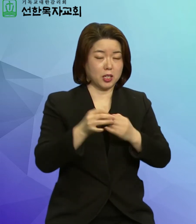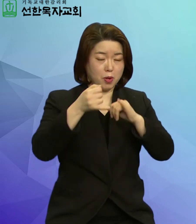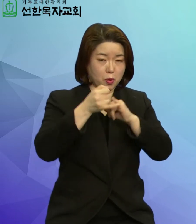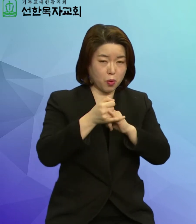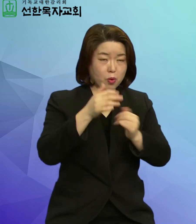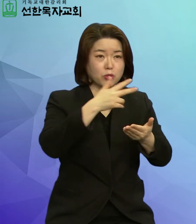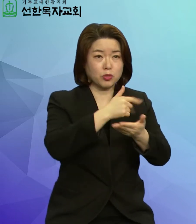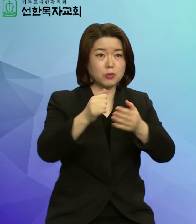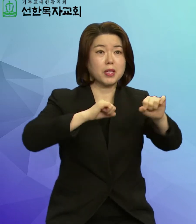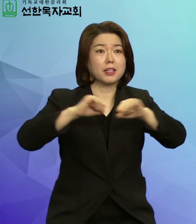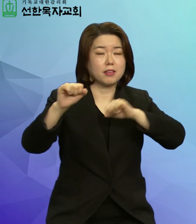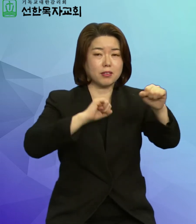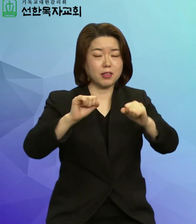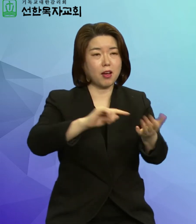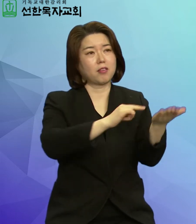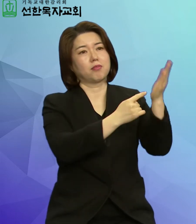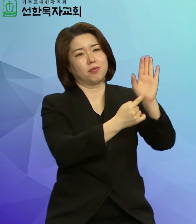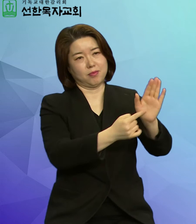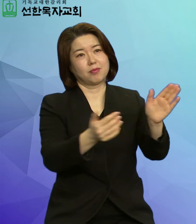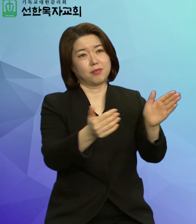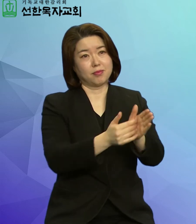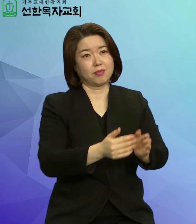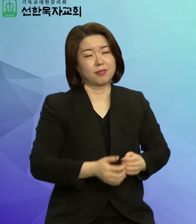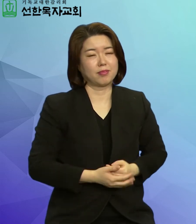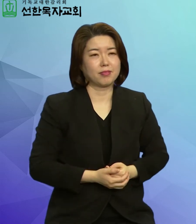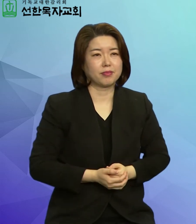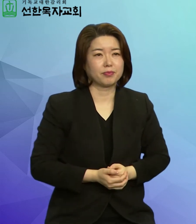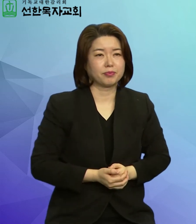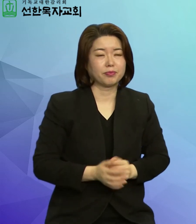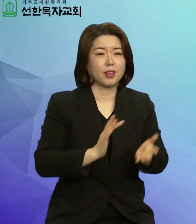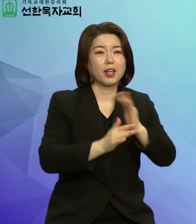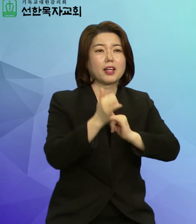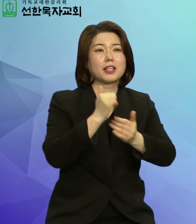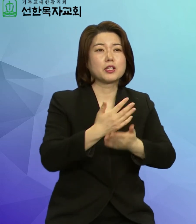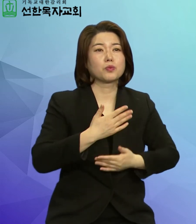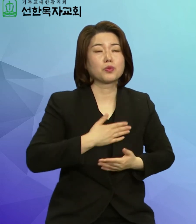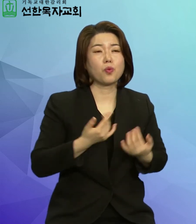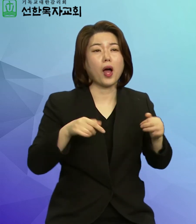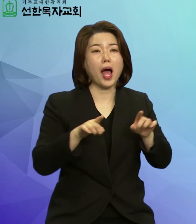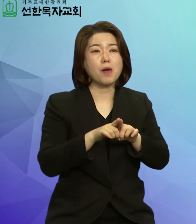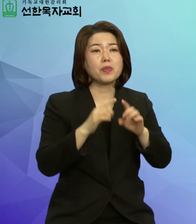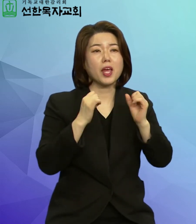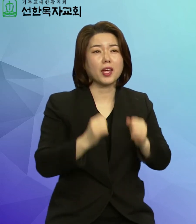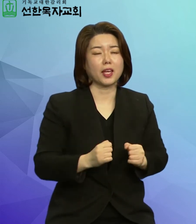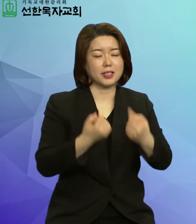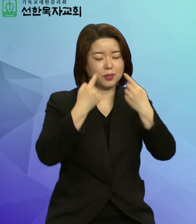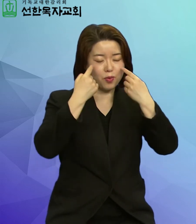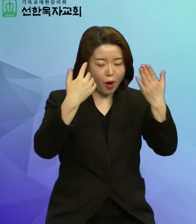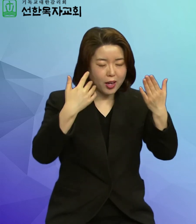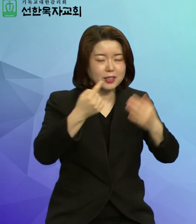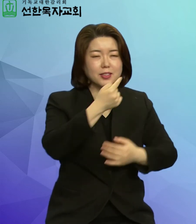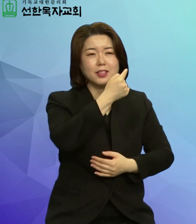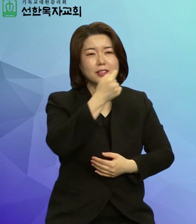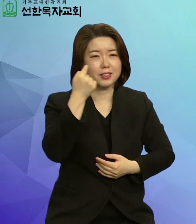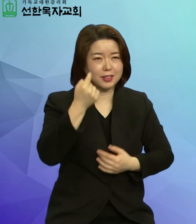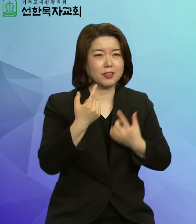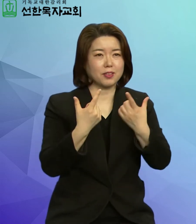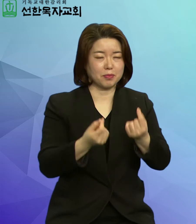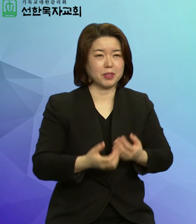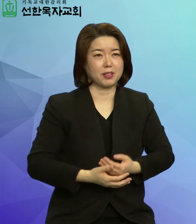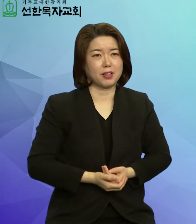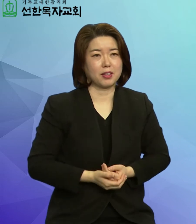그러면 반드시 주님의 역사가 나타나더라고요. 예수님이 저와 함께 계신 너무나 확실한 증거죠.